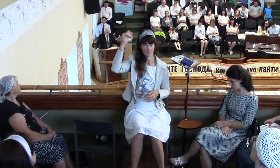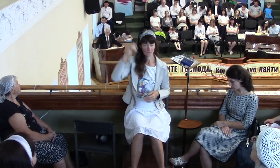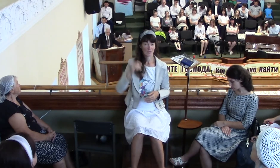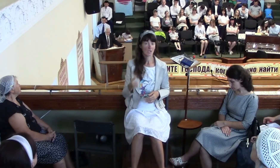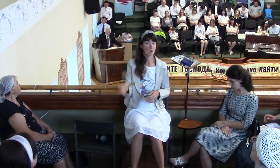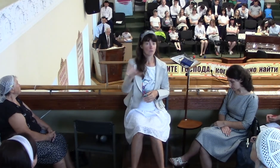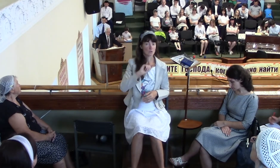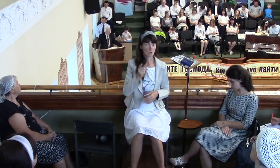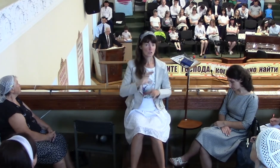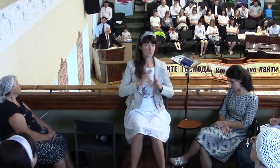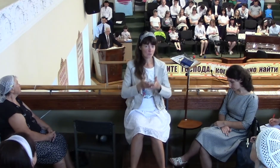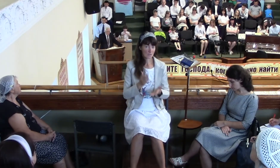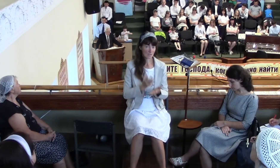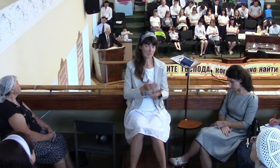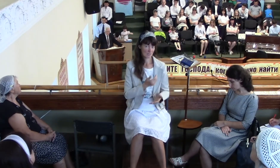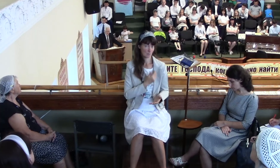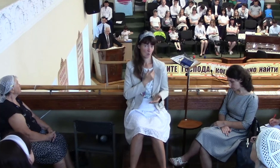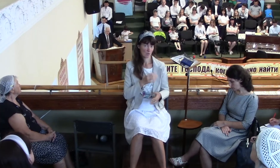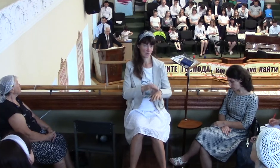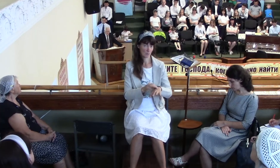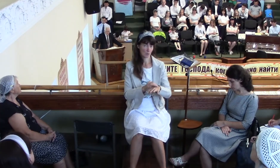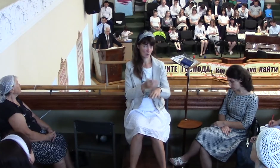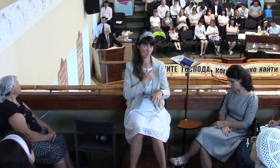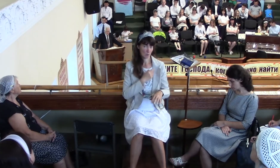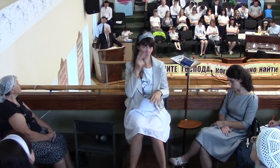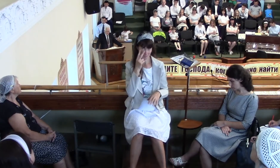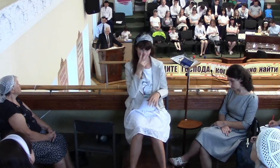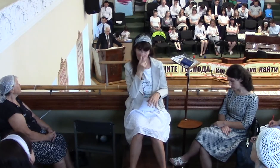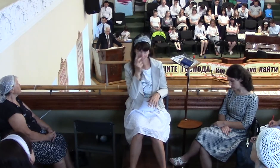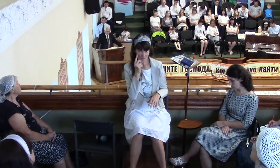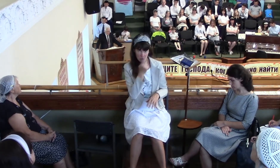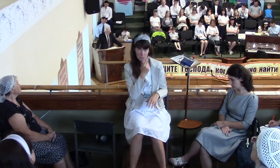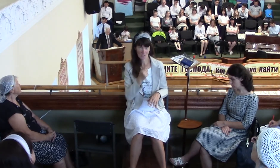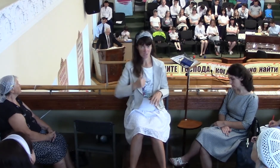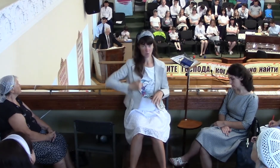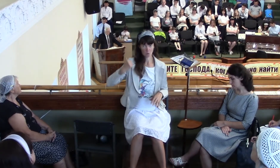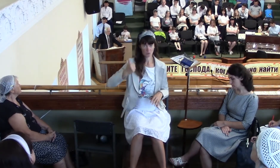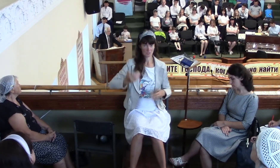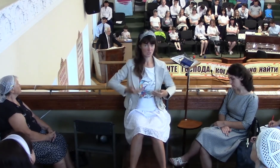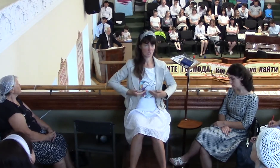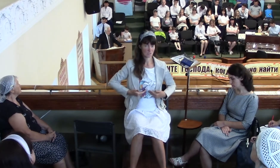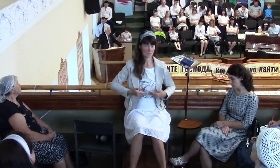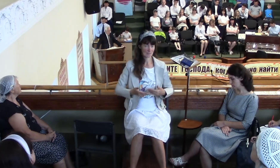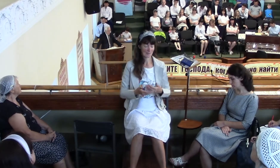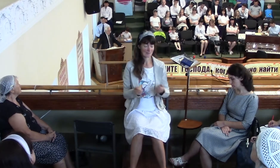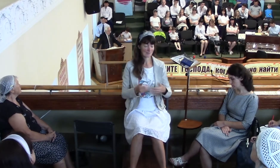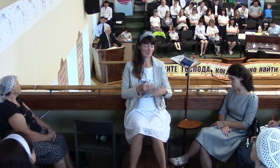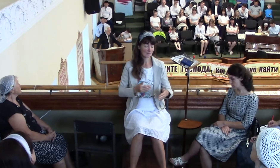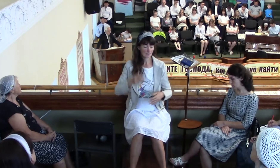все, что в мире, похоть плоти, похоть очей и гордость житейская. Не есть от Отца, но от мира